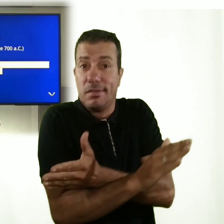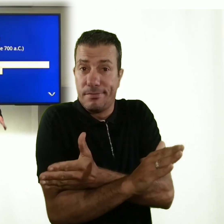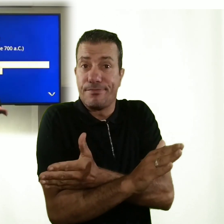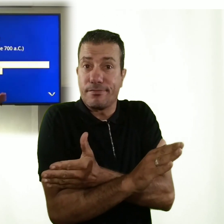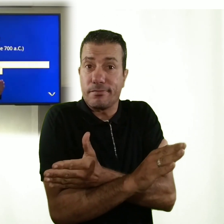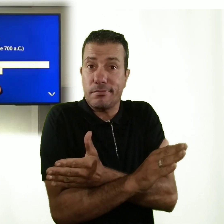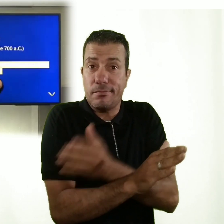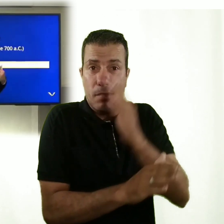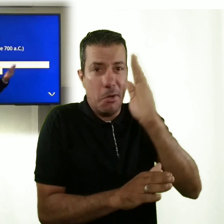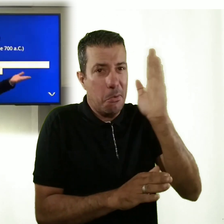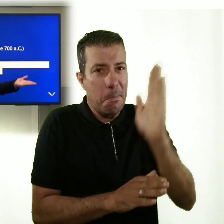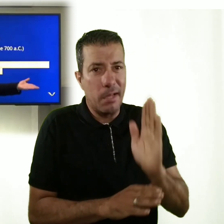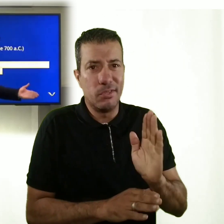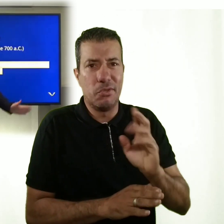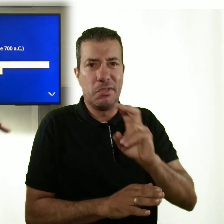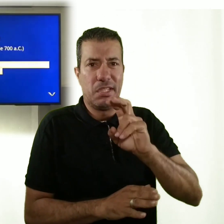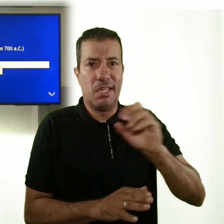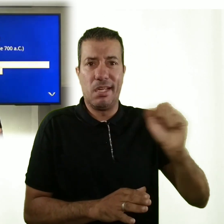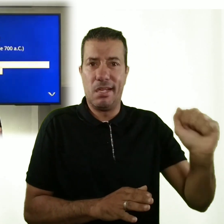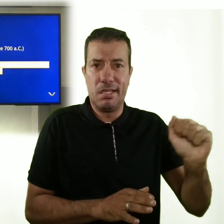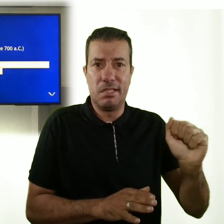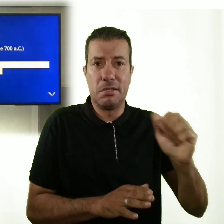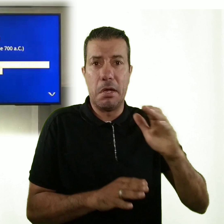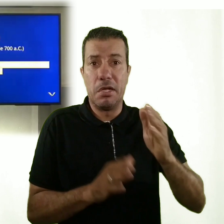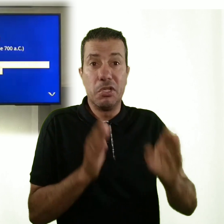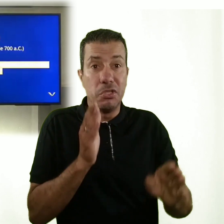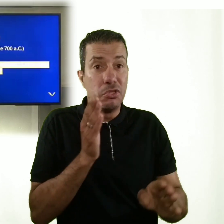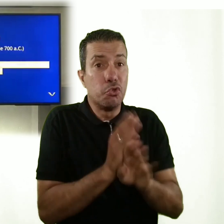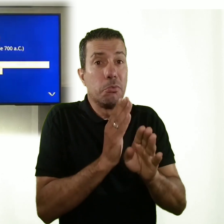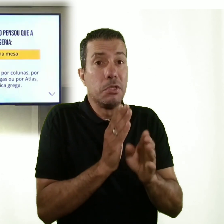teria só 500 anos, o Brasil poderia ter sido descoberto muito tempo atrás.